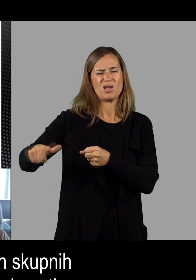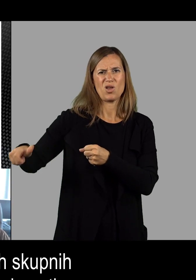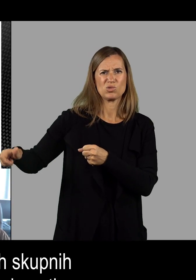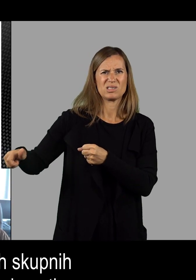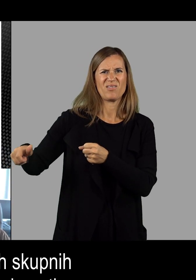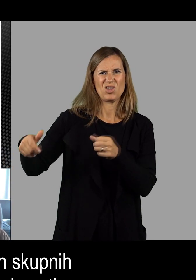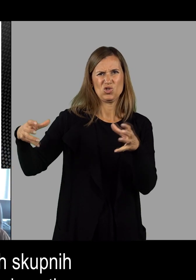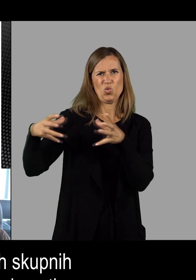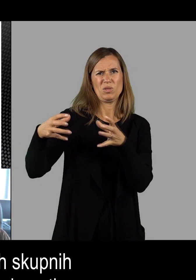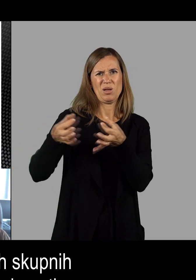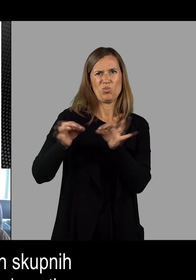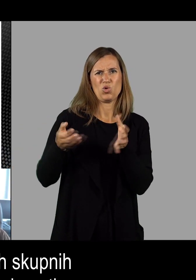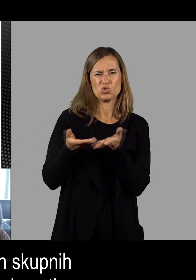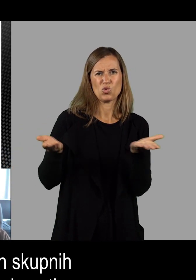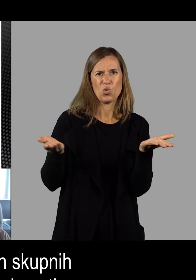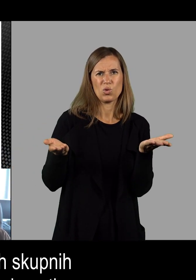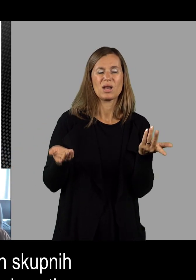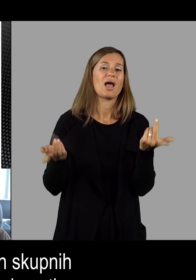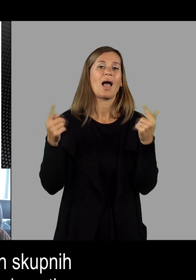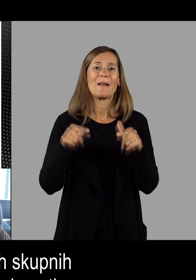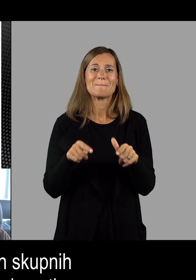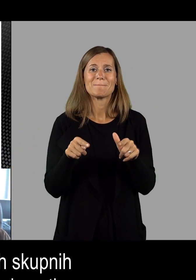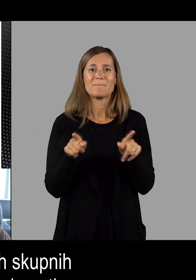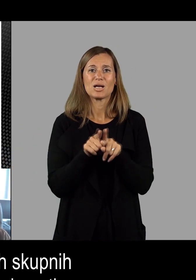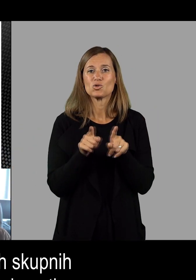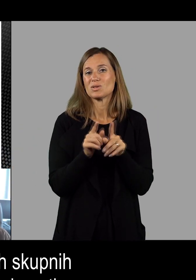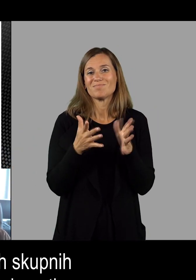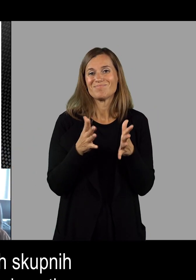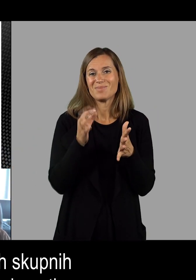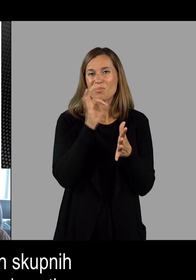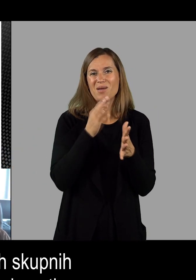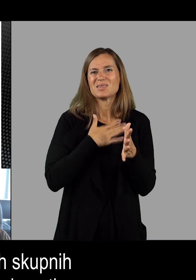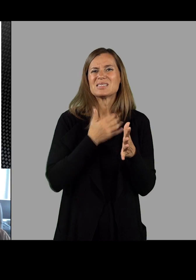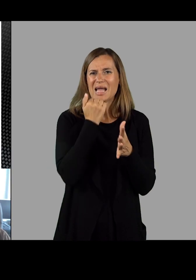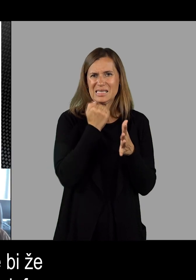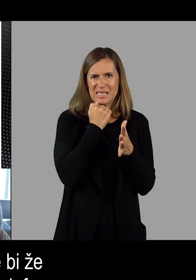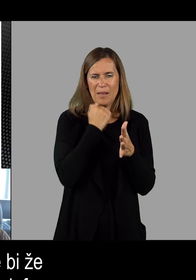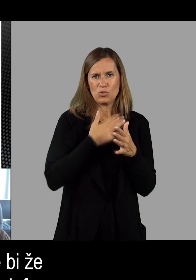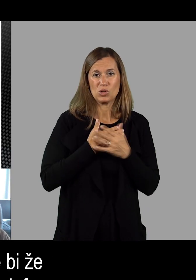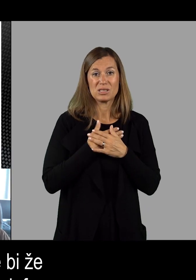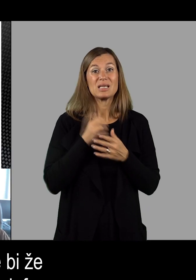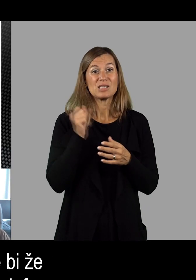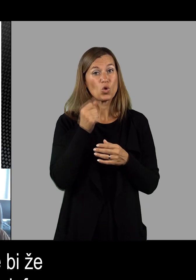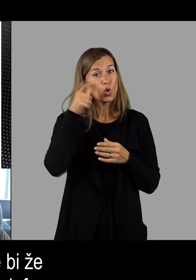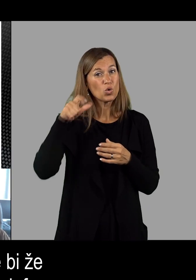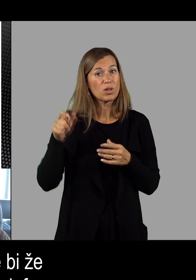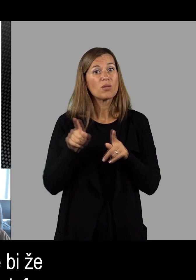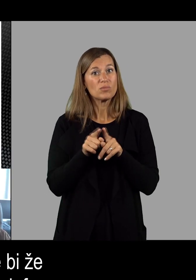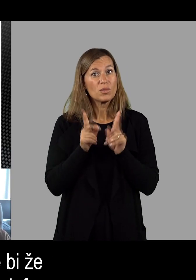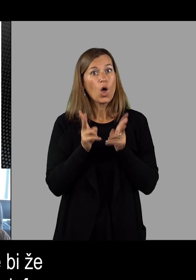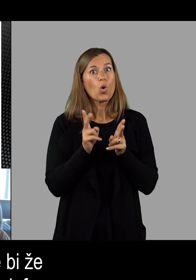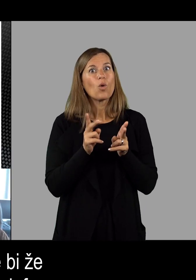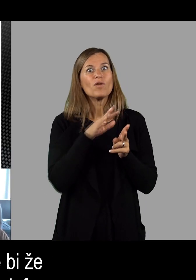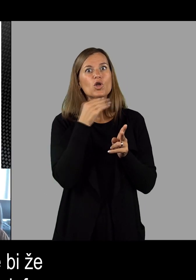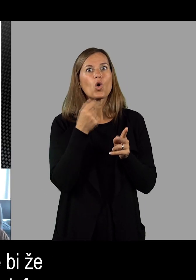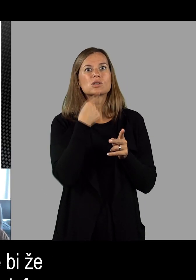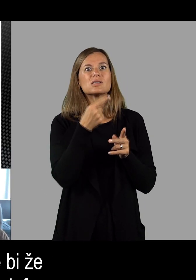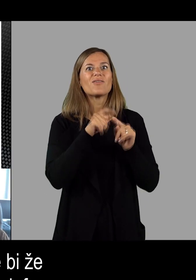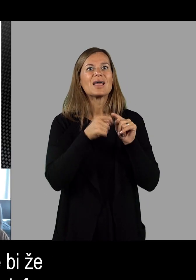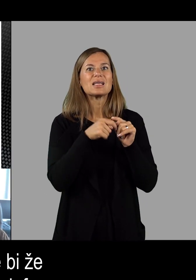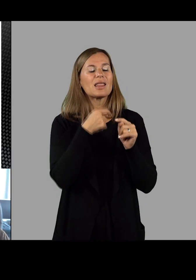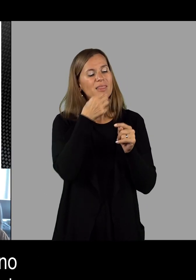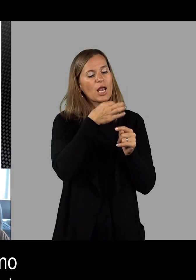skupnih prostorih ali pa tudi nima zasebnosti. Zato pač danes ljudje, tudi če bi že lahko marsikaj